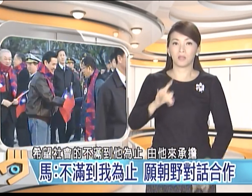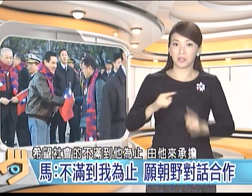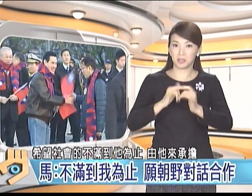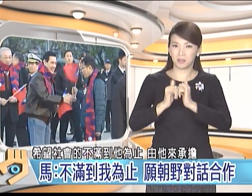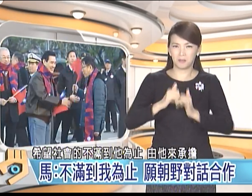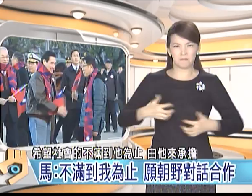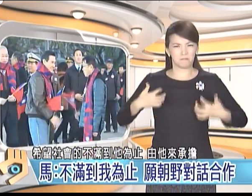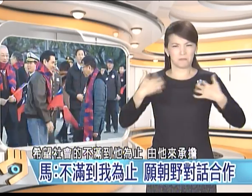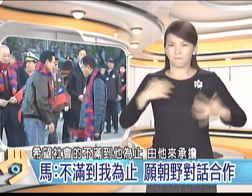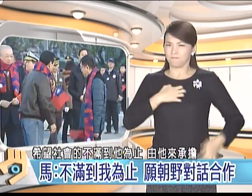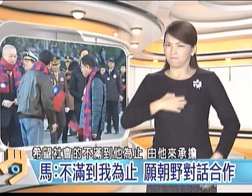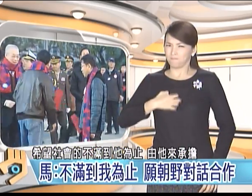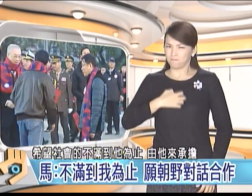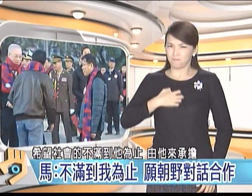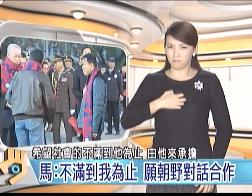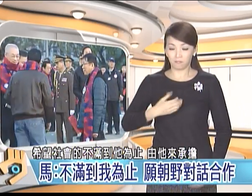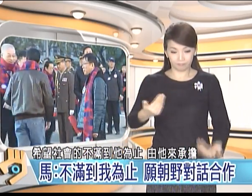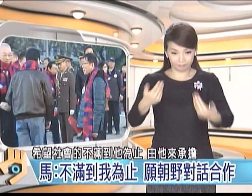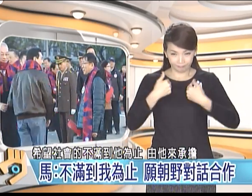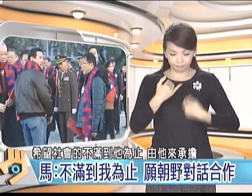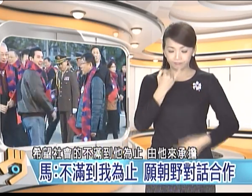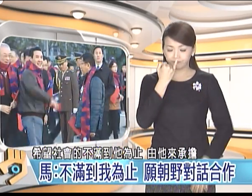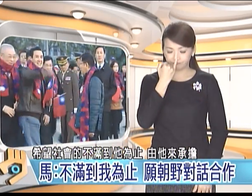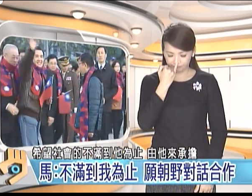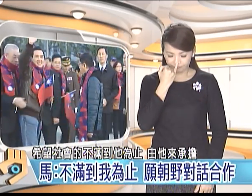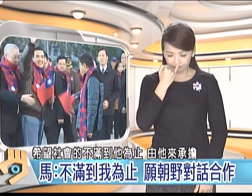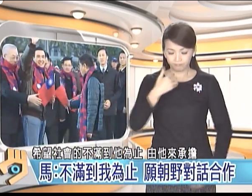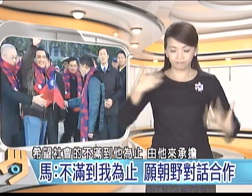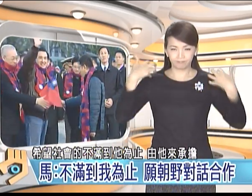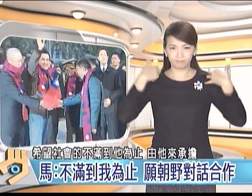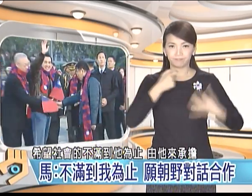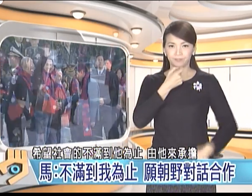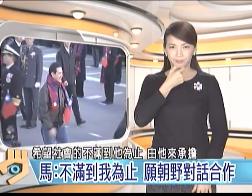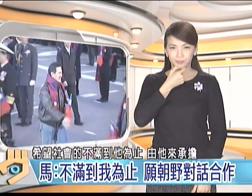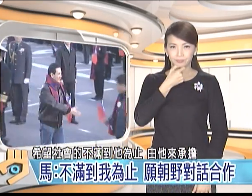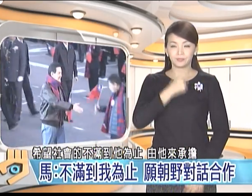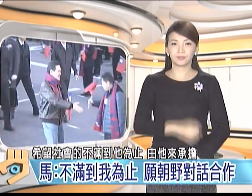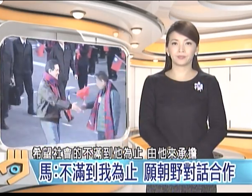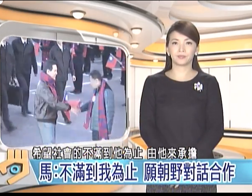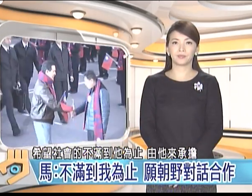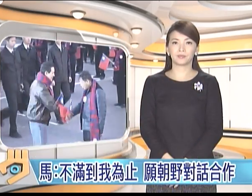满到他为止，由他来承担。